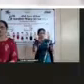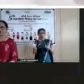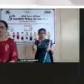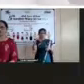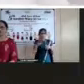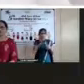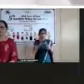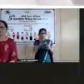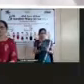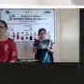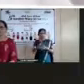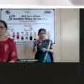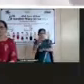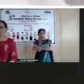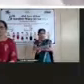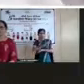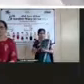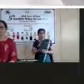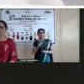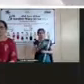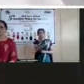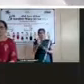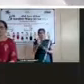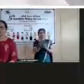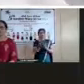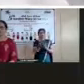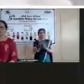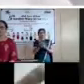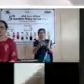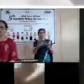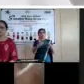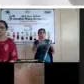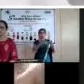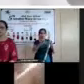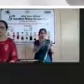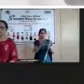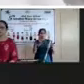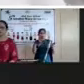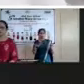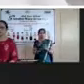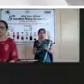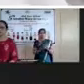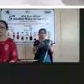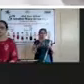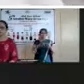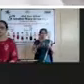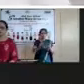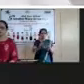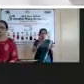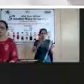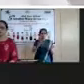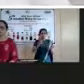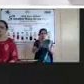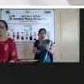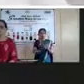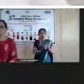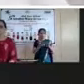है। आगामी 2 दिनों में वे कौशल और उद्यमिता विकास पर पैनल चर्चा, कारीगर प्रशिक्षण कार्यशाला,